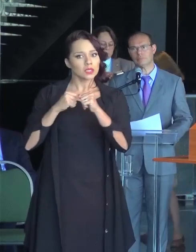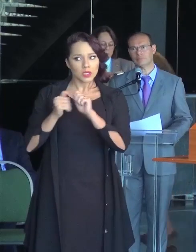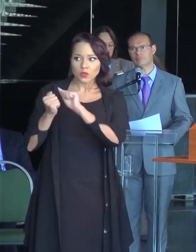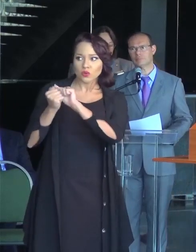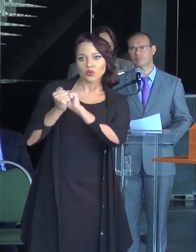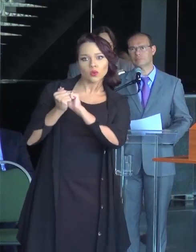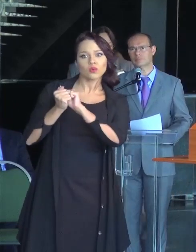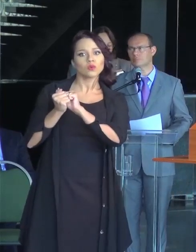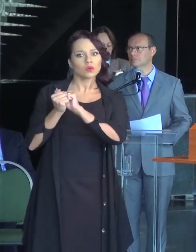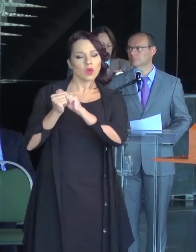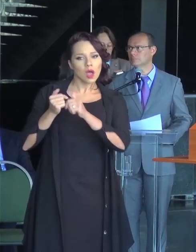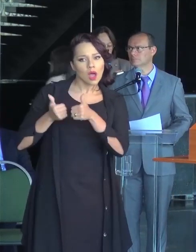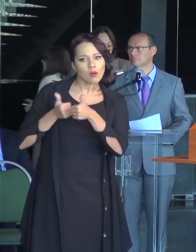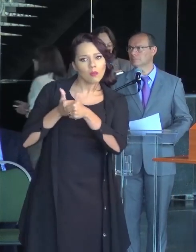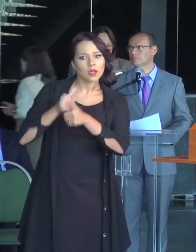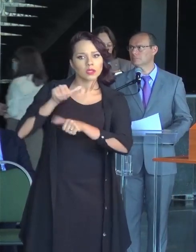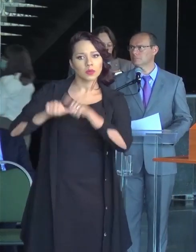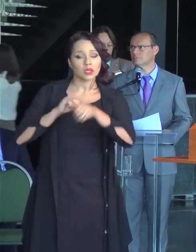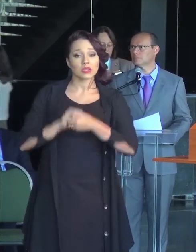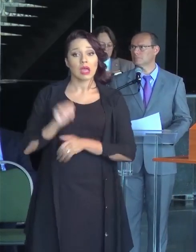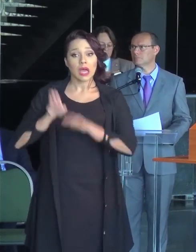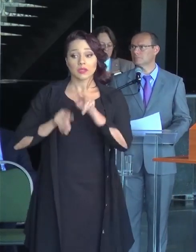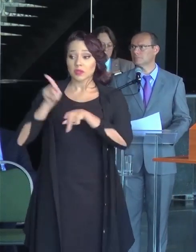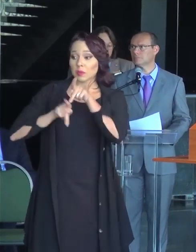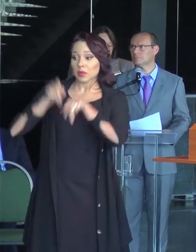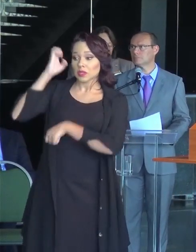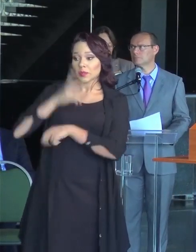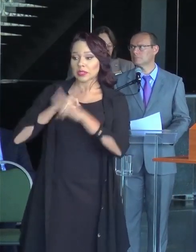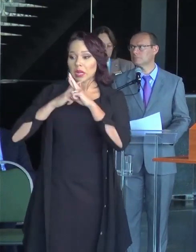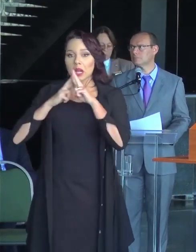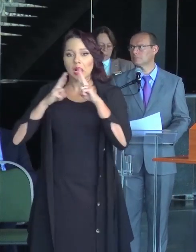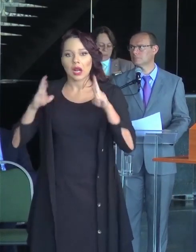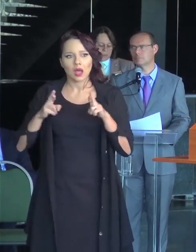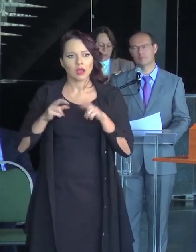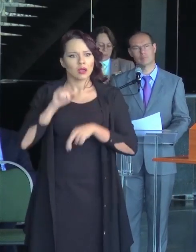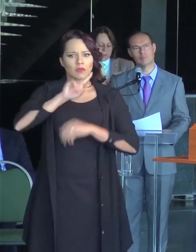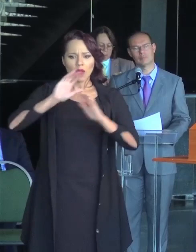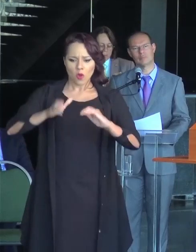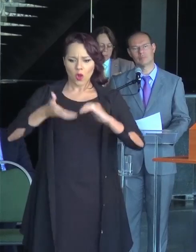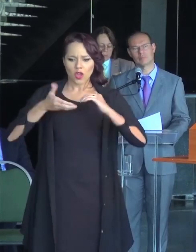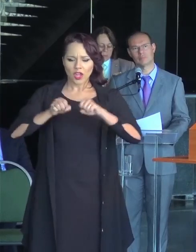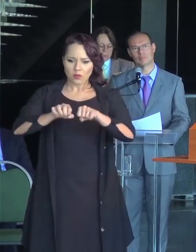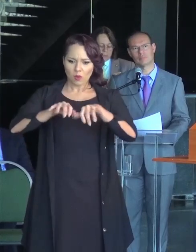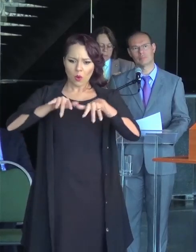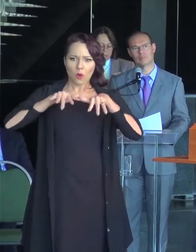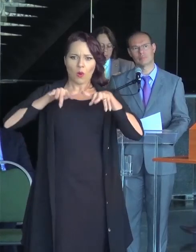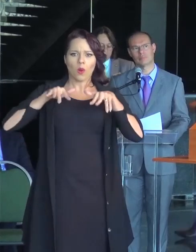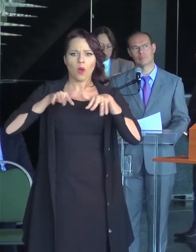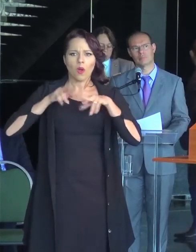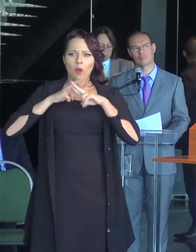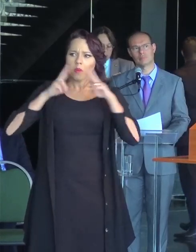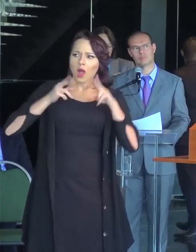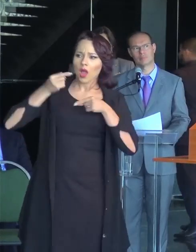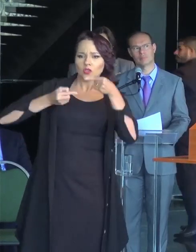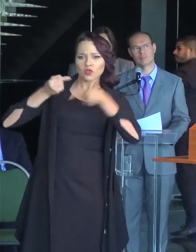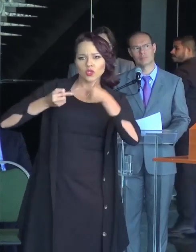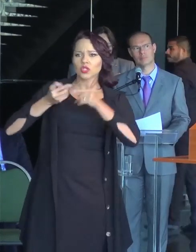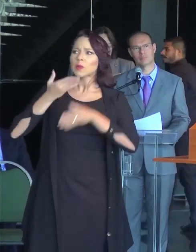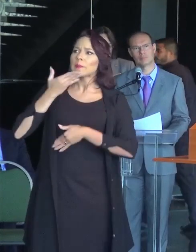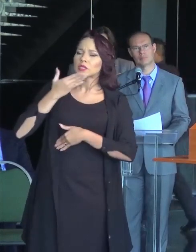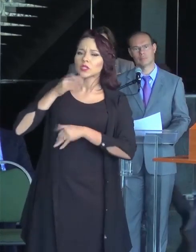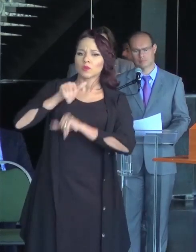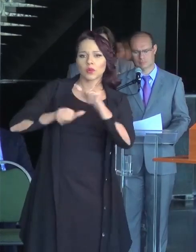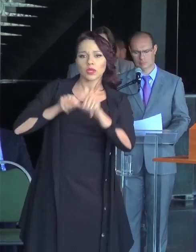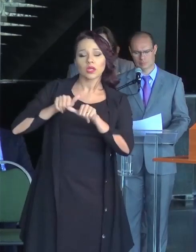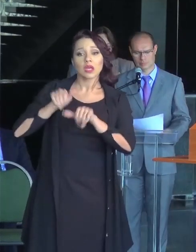vezes a população brasileira reclama, a população brasileira vem aqui para frente do Congresso, para frente dos órgãos, discutir, pedir mudanças,